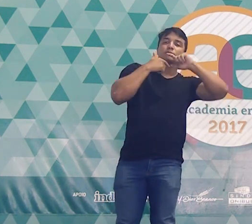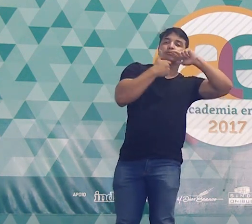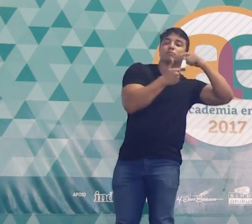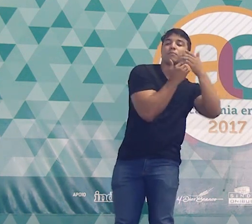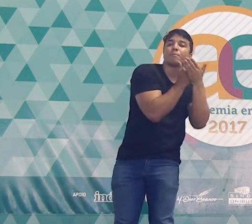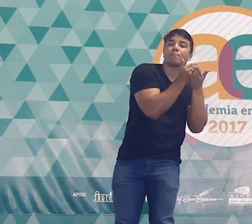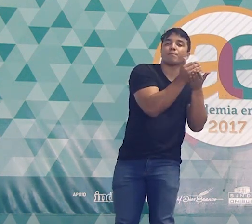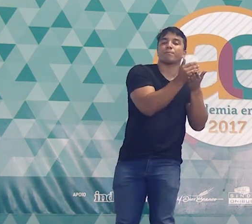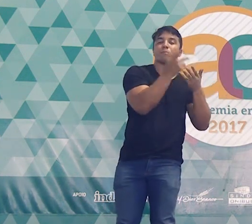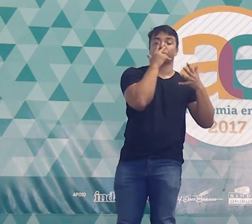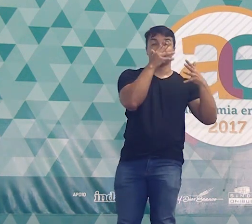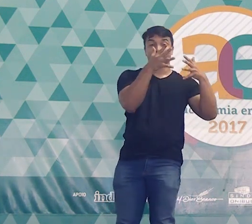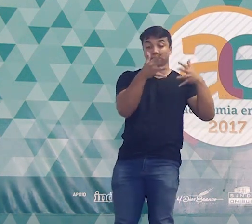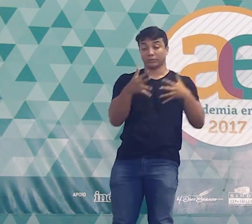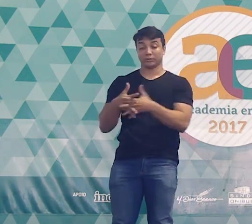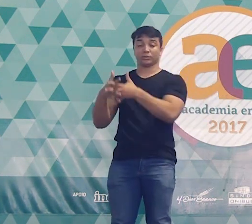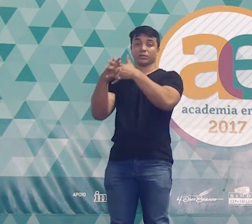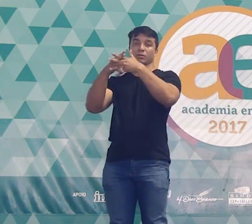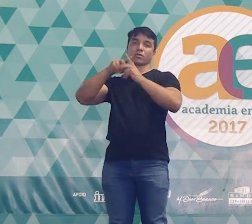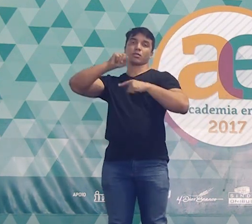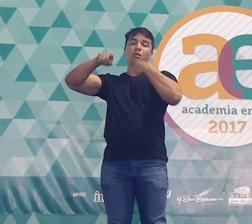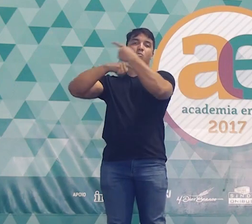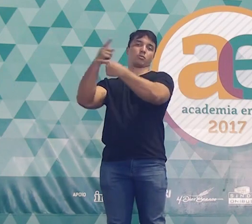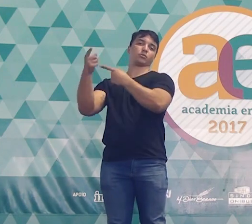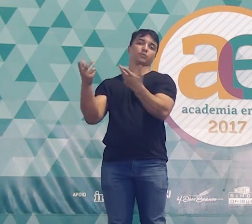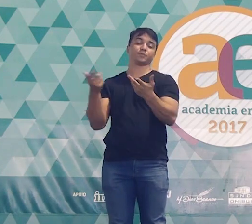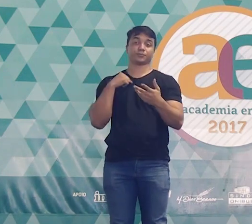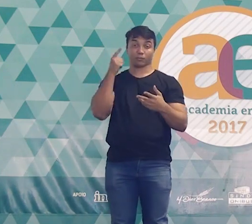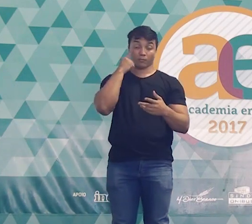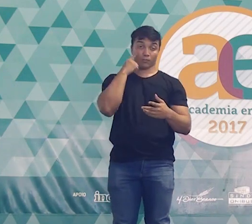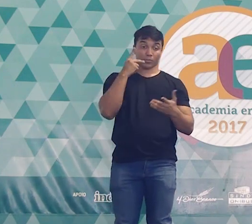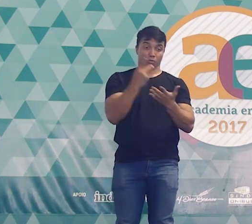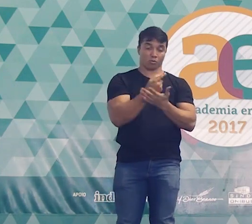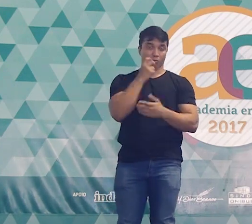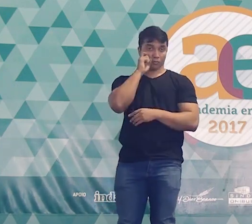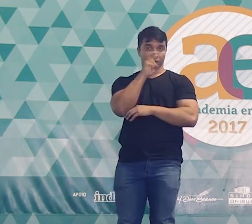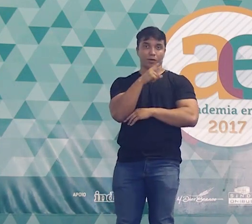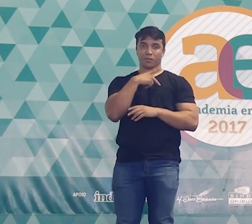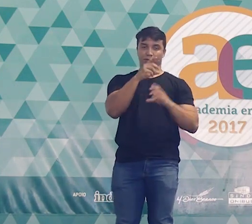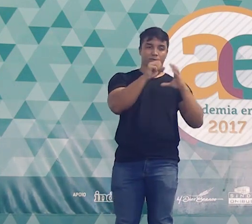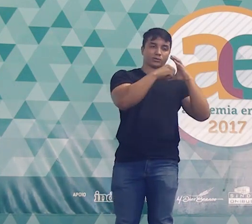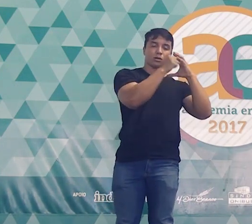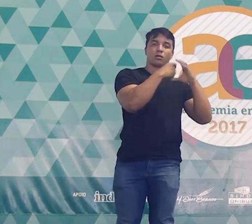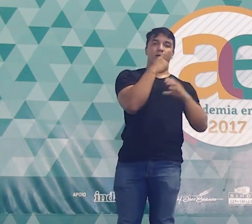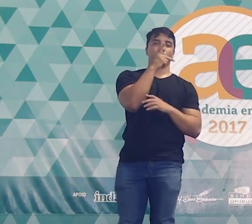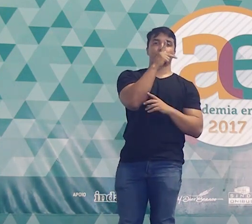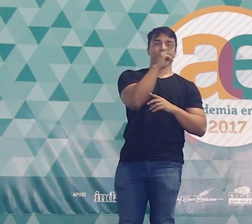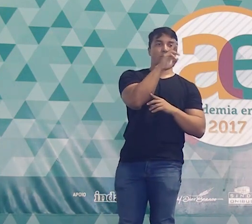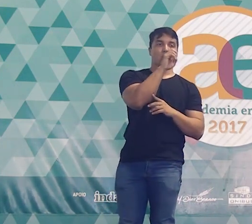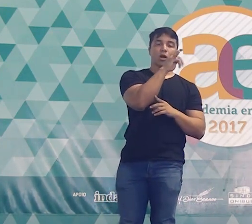primeiro, a complexidade vem depois. Tá? Então, quando você olha para uma célula procariótica, você vê pouquíssimos